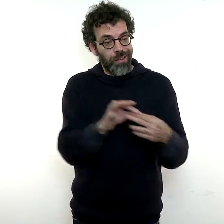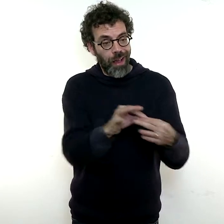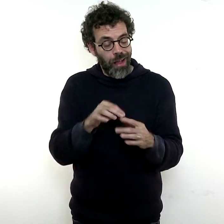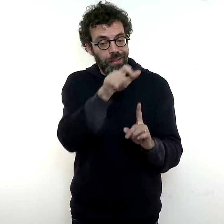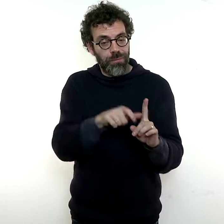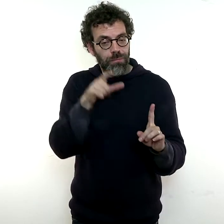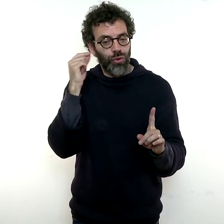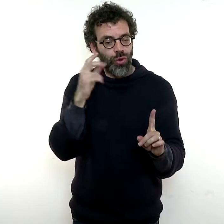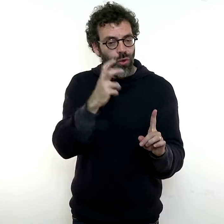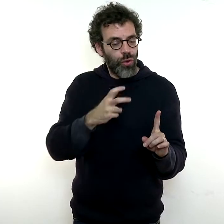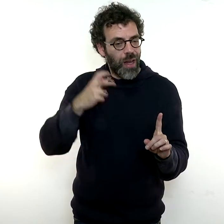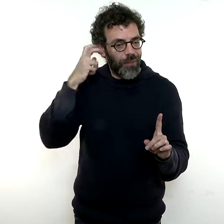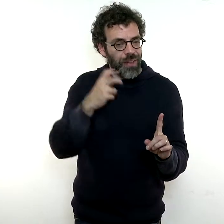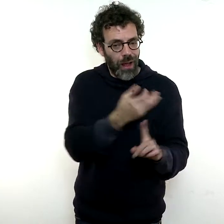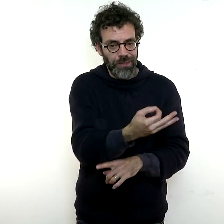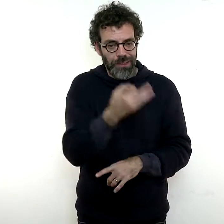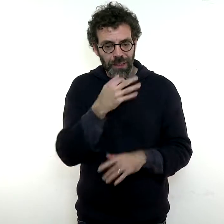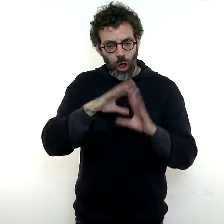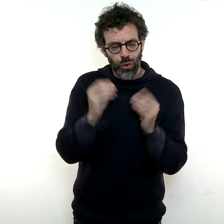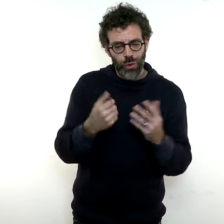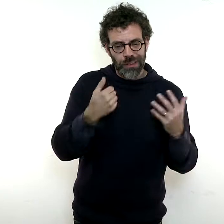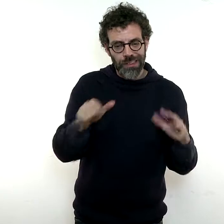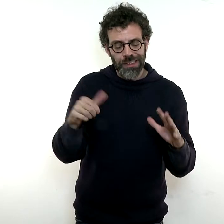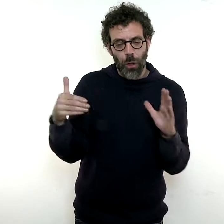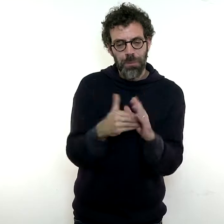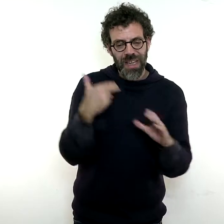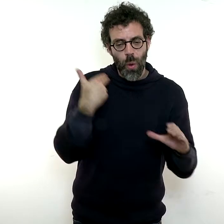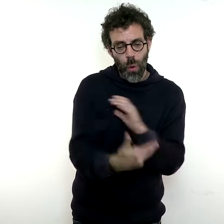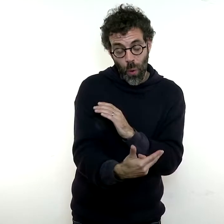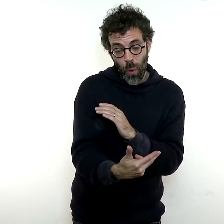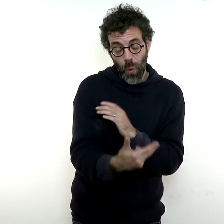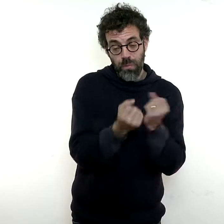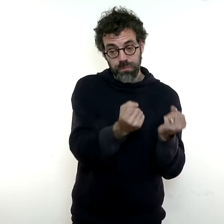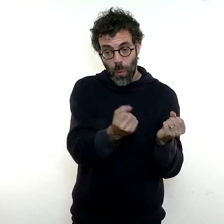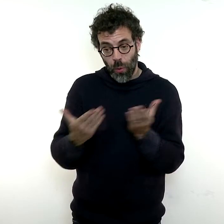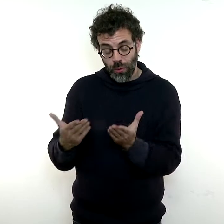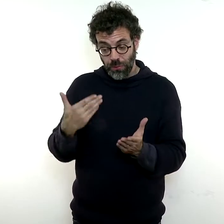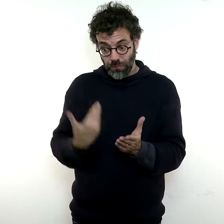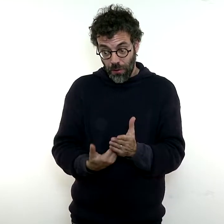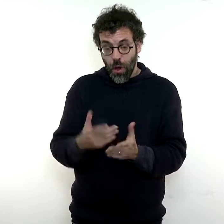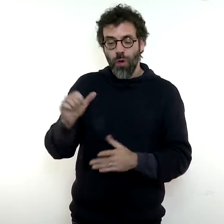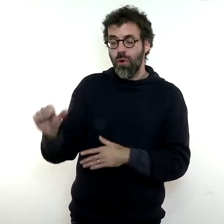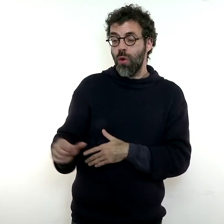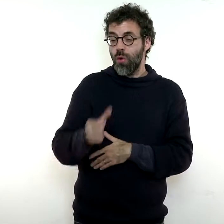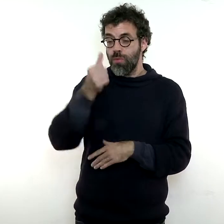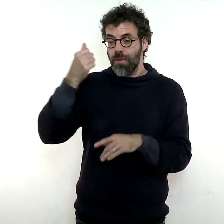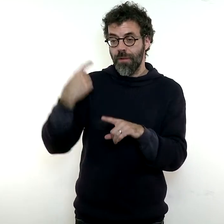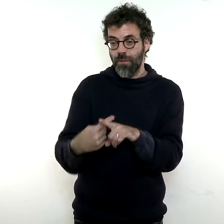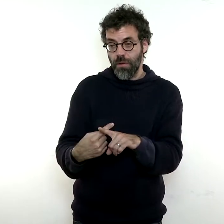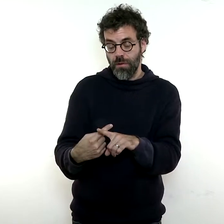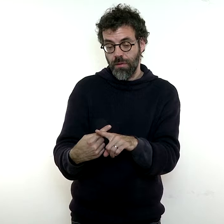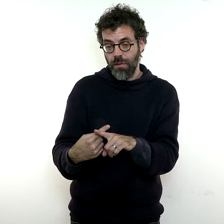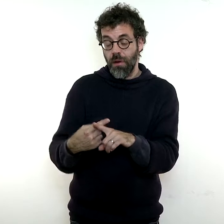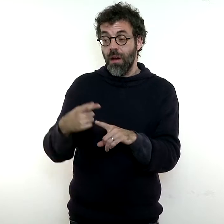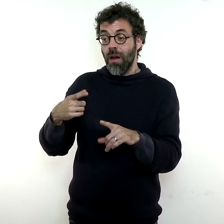an. Et c'est le premier budget participatif de l'histoire de la ville de Montpellier. Et ça, je ne l'ai jamais vu écrit nulle part.